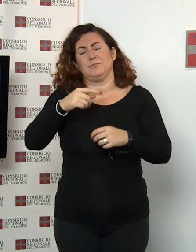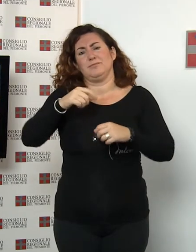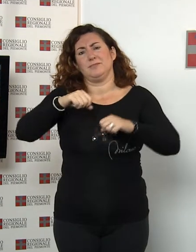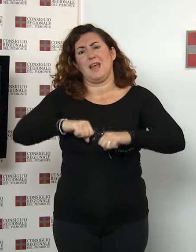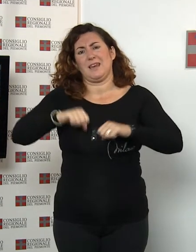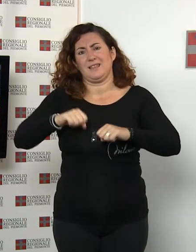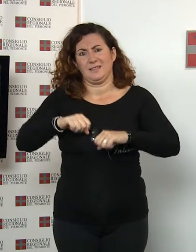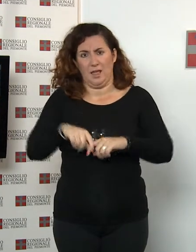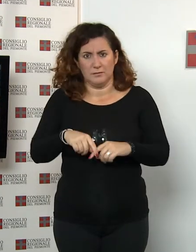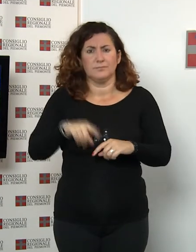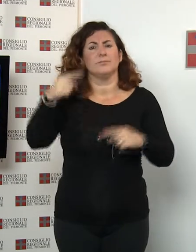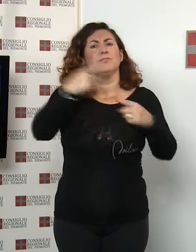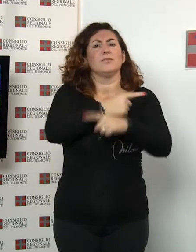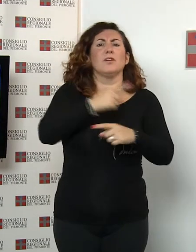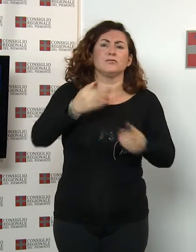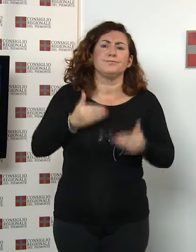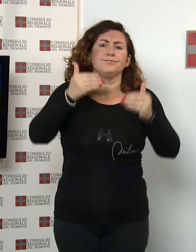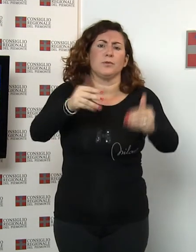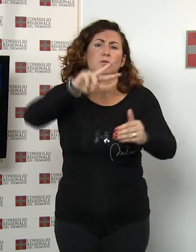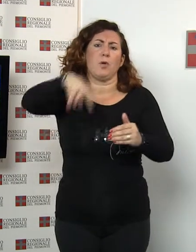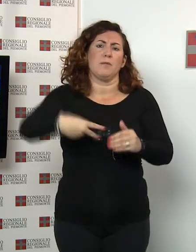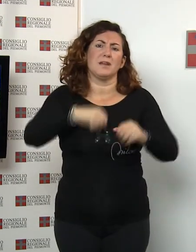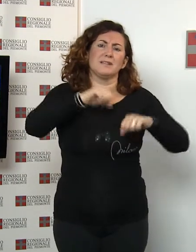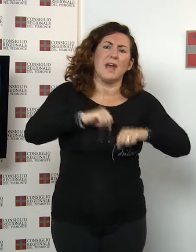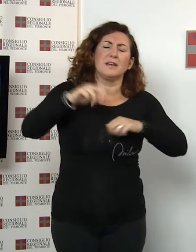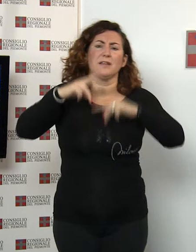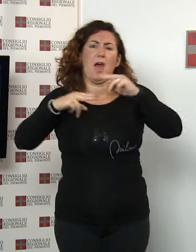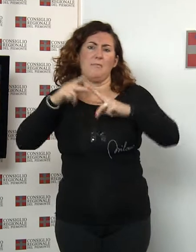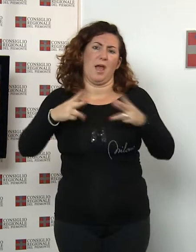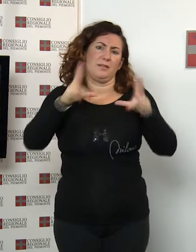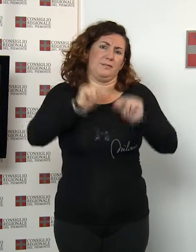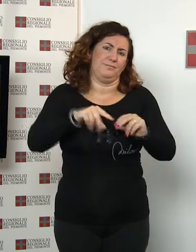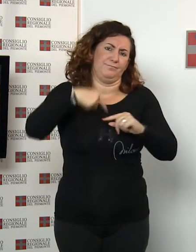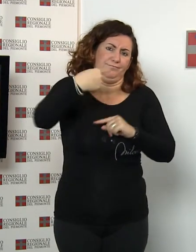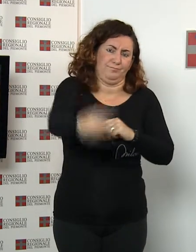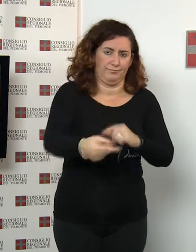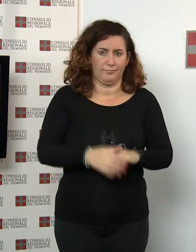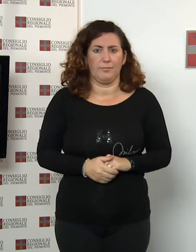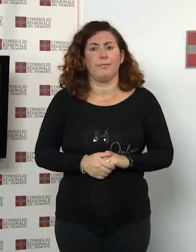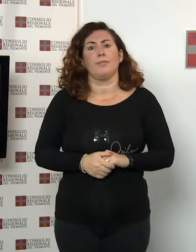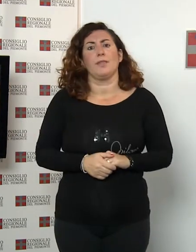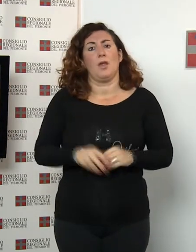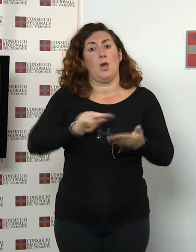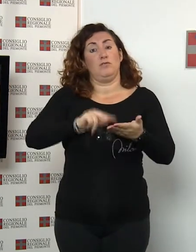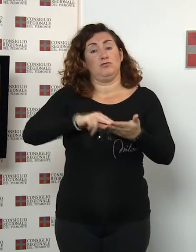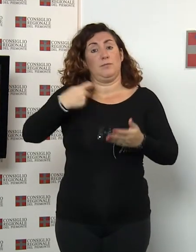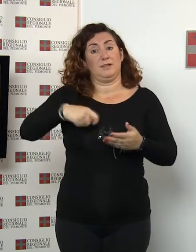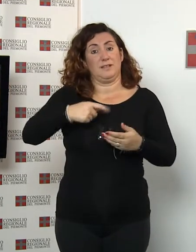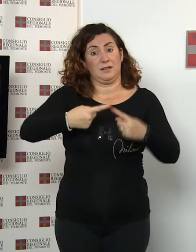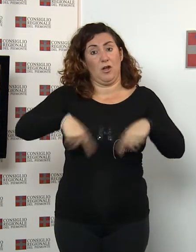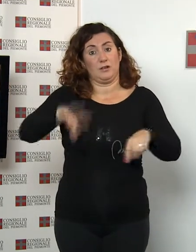appalti e Sanità porte aperte a Palazzo Lascaris l'ufficio di Presidenza del Consiglio Regionale ha ricevuto una delegazione di alunni